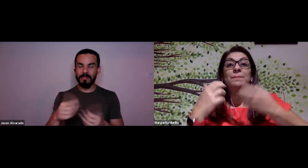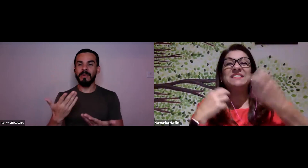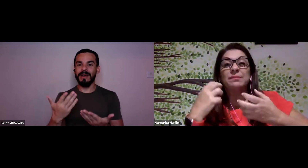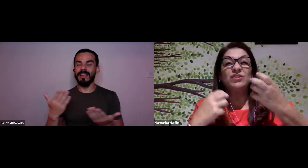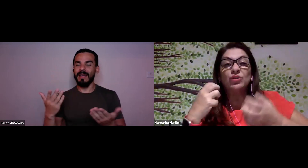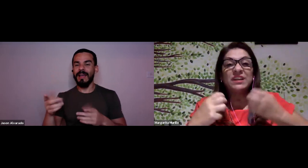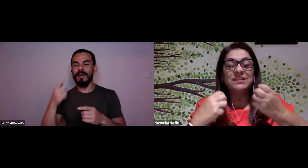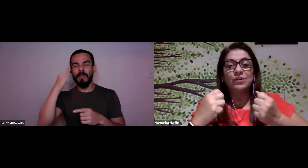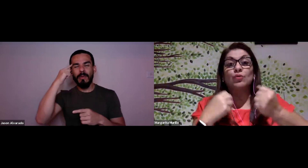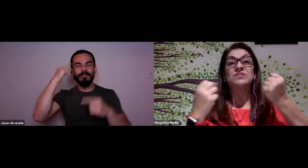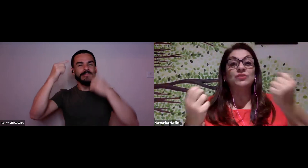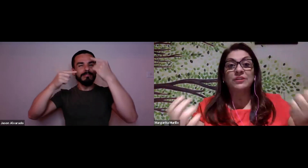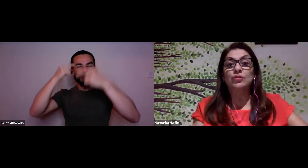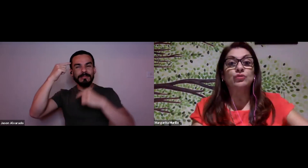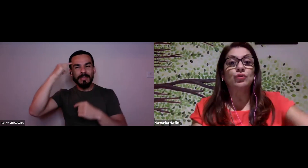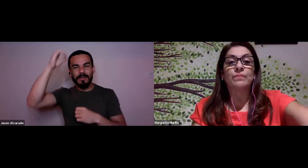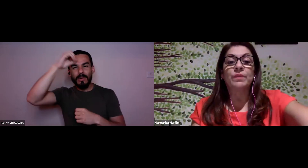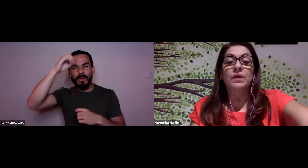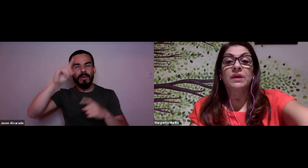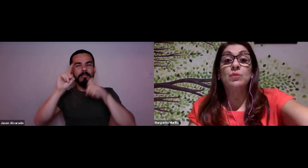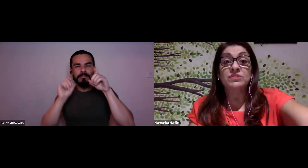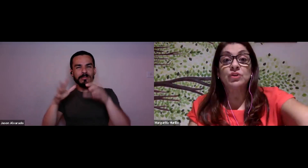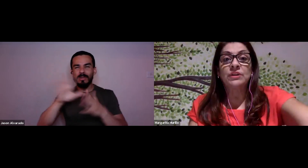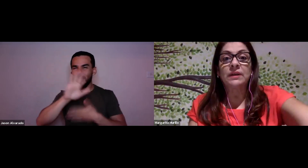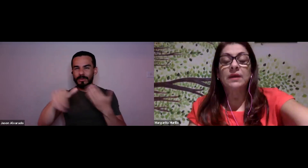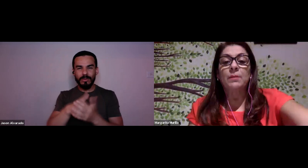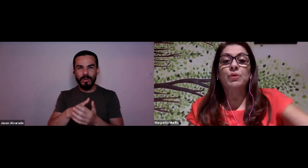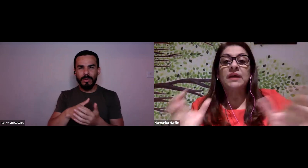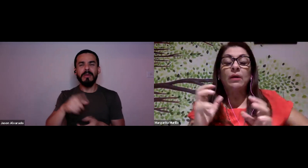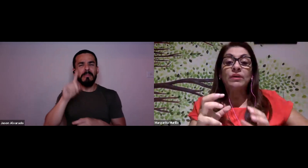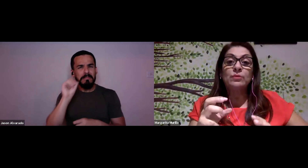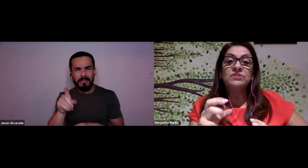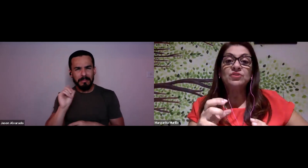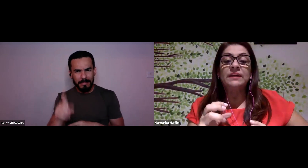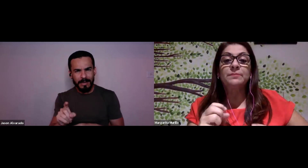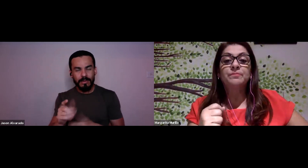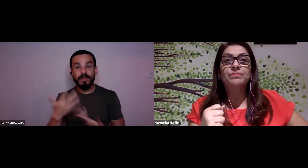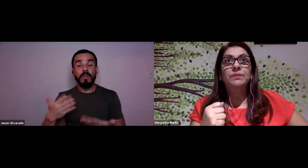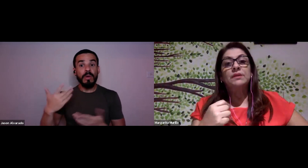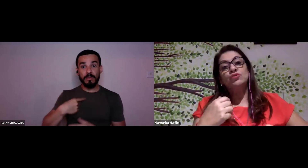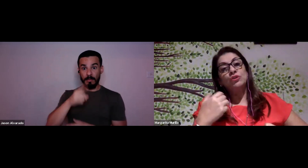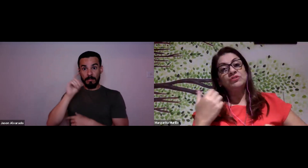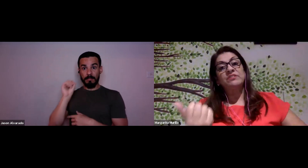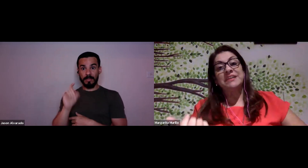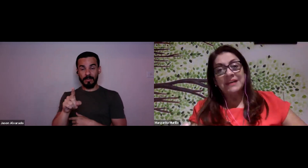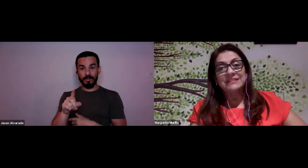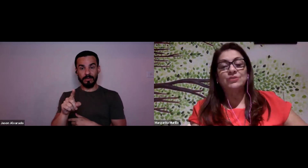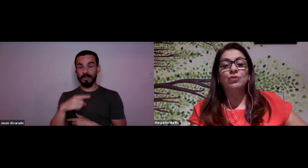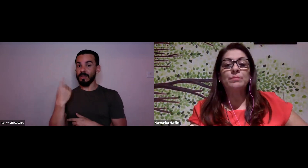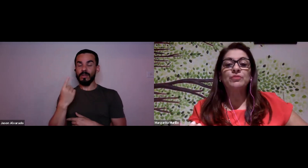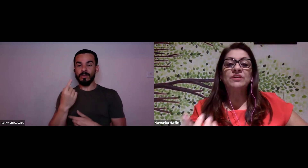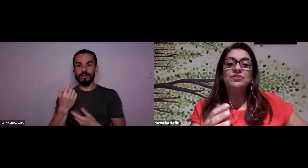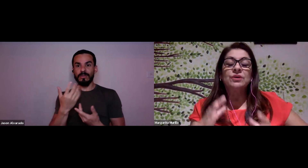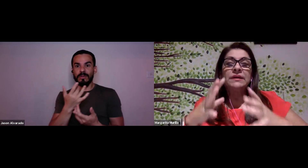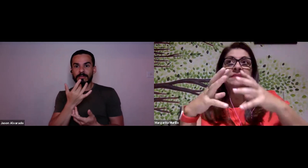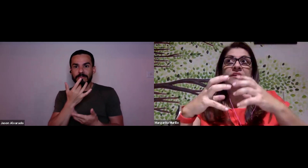gestando este pensamiento crítico cuestionándolo todo y cuestionen porque a la hora de cuestionar no solo se enriquece